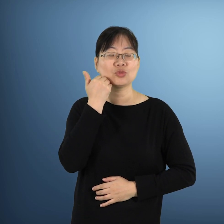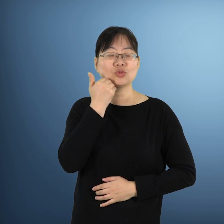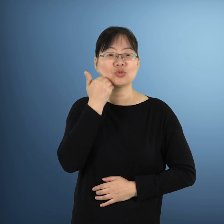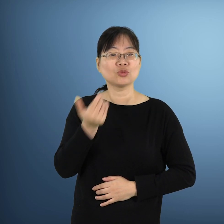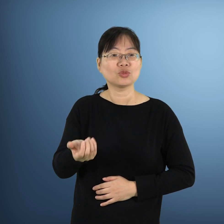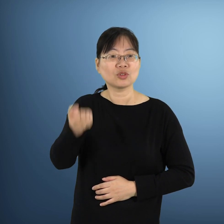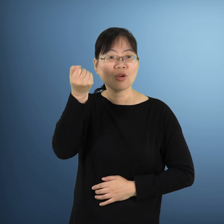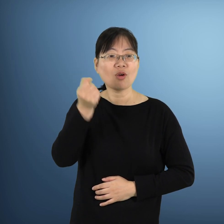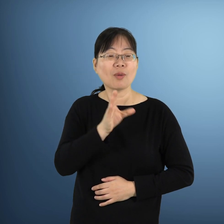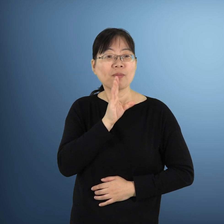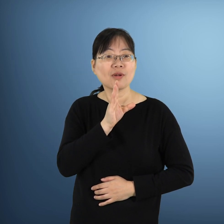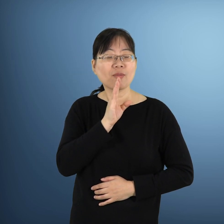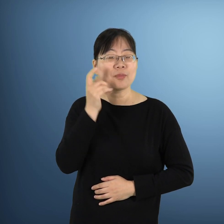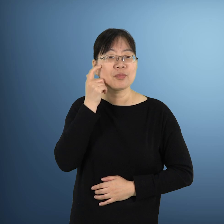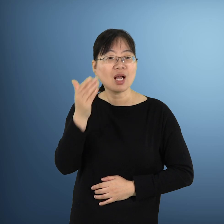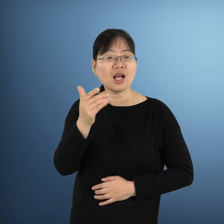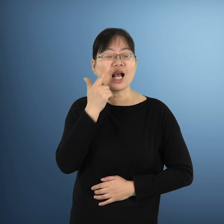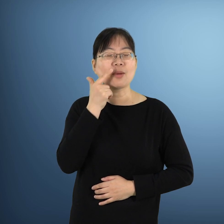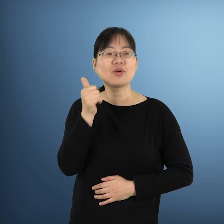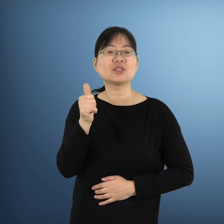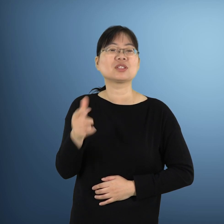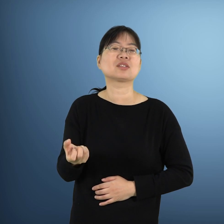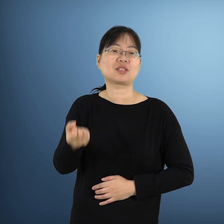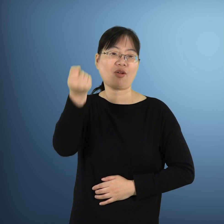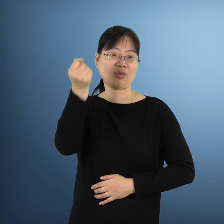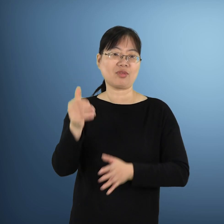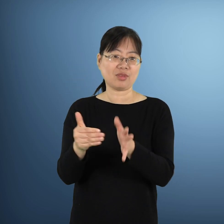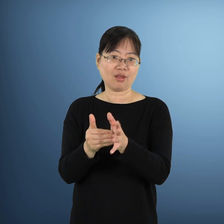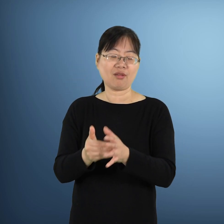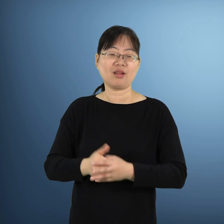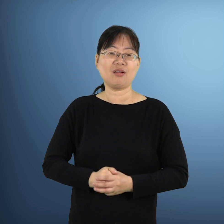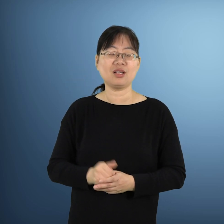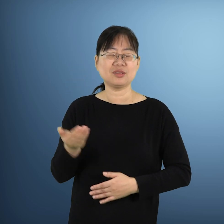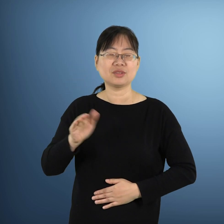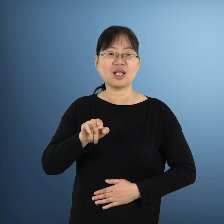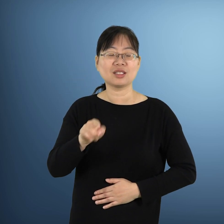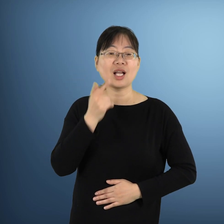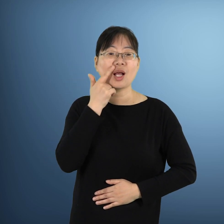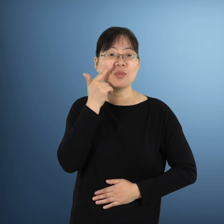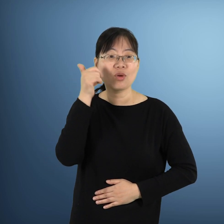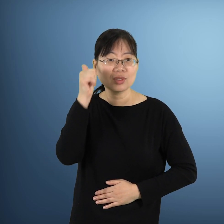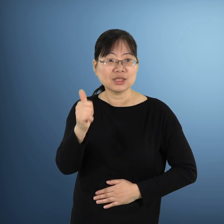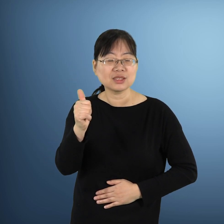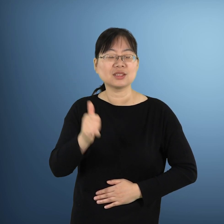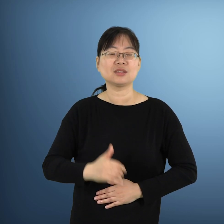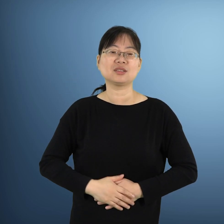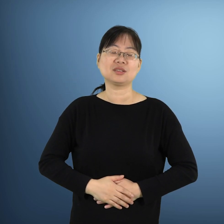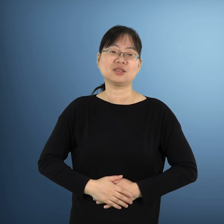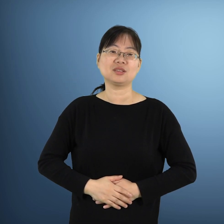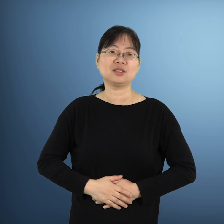누구 것이로소이다? 아버지 것이로소이다. 그런데 그 아버지가